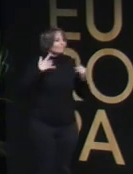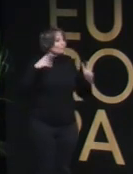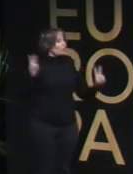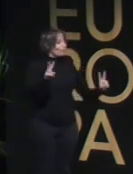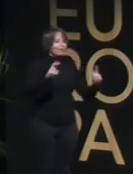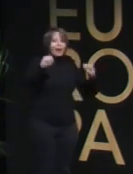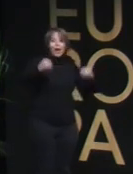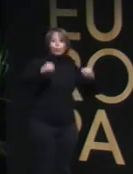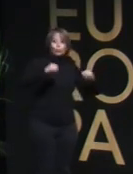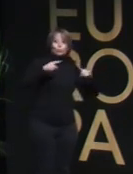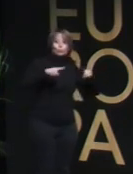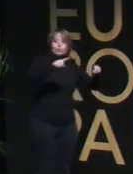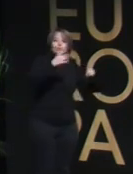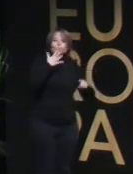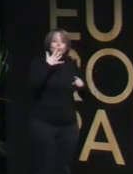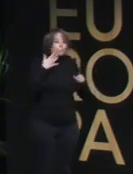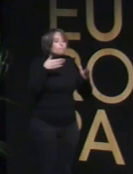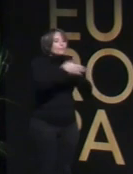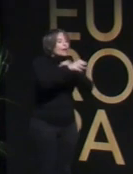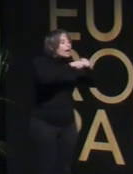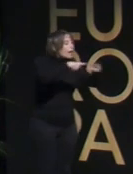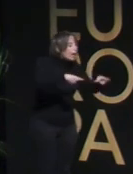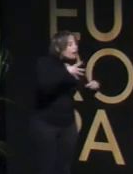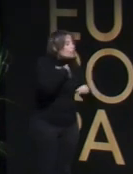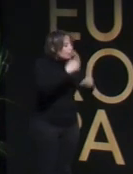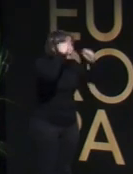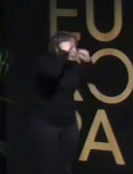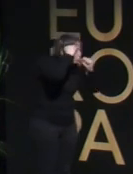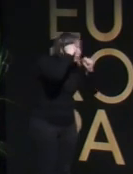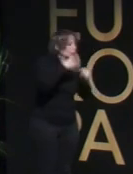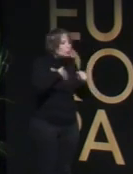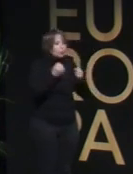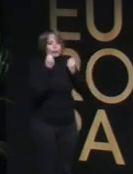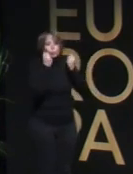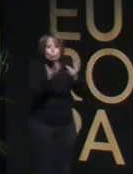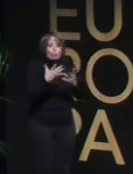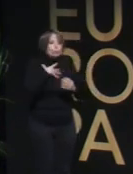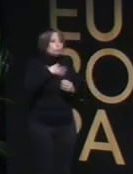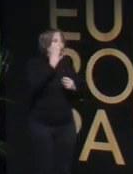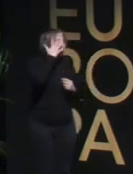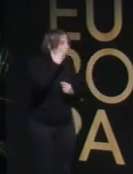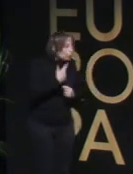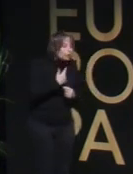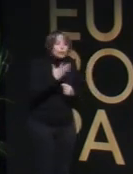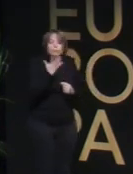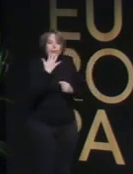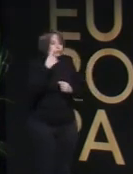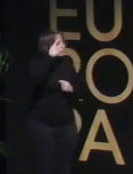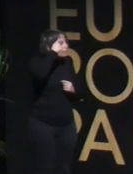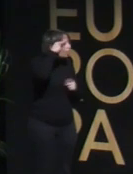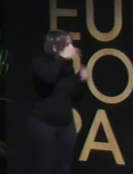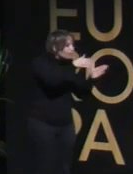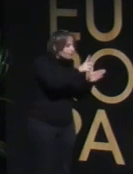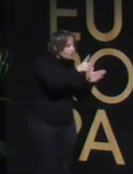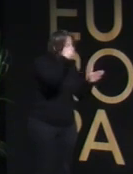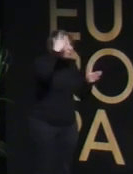ellos. Entonces, cuando van a la gela, en la gela pueden estar estudiando y pueden estar con los números y pueden estar con los colores, pero su mente no está ahí. Su mente está